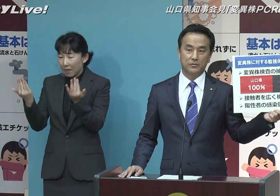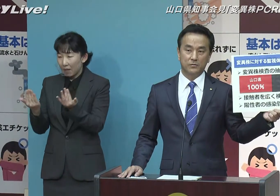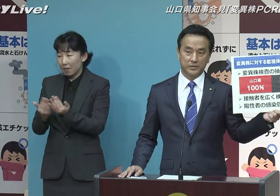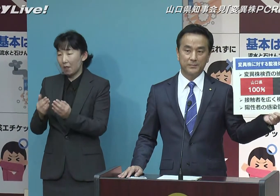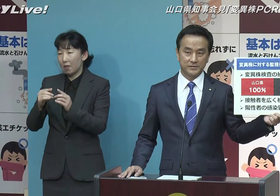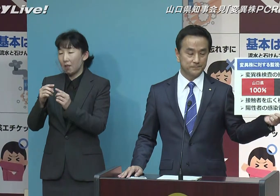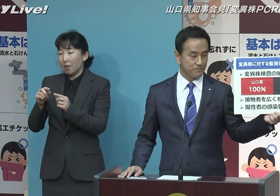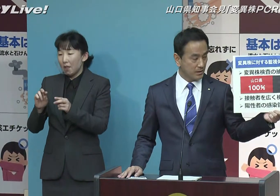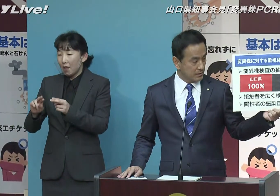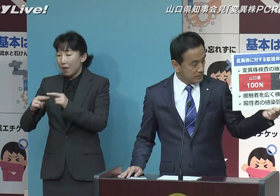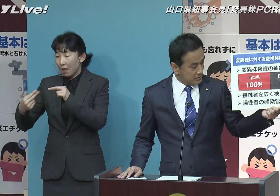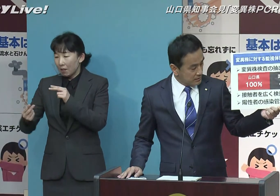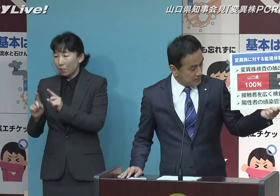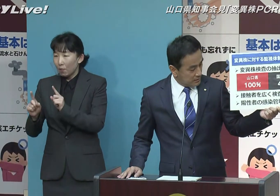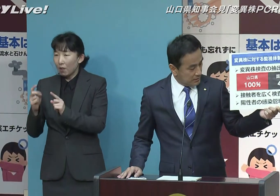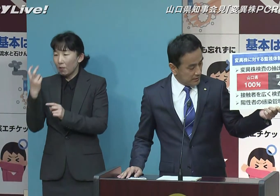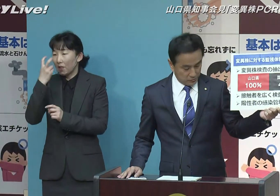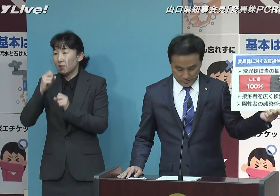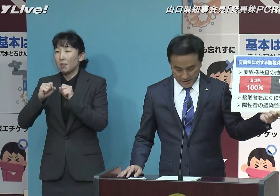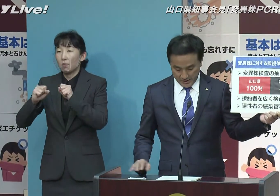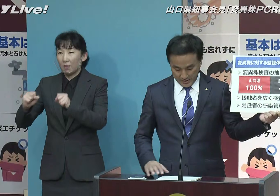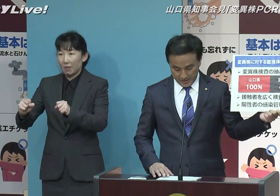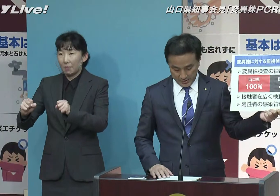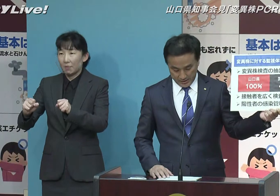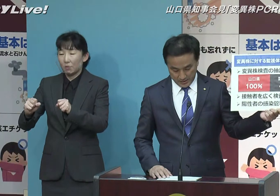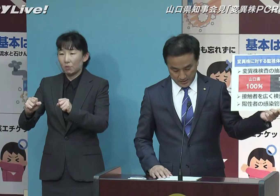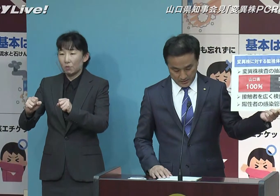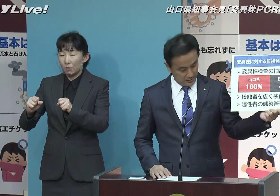を行います。そして、